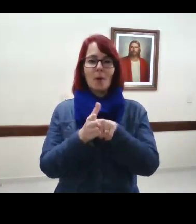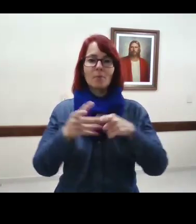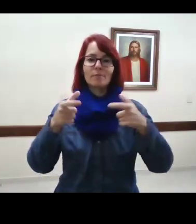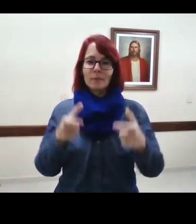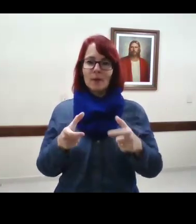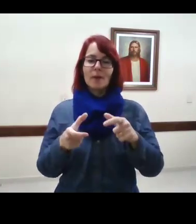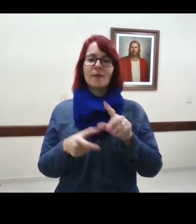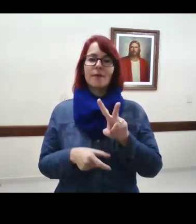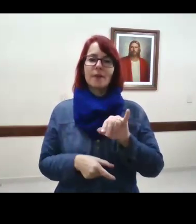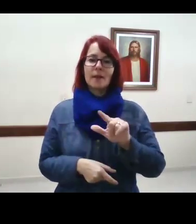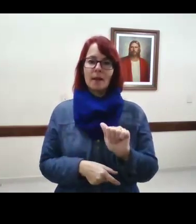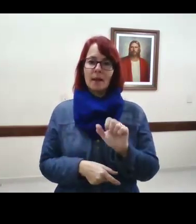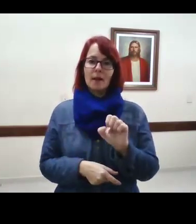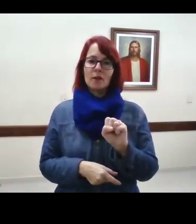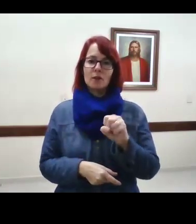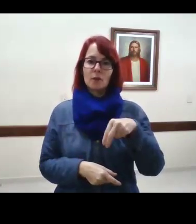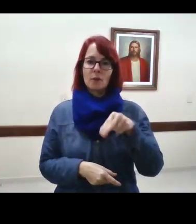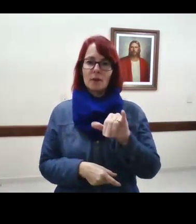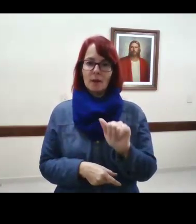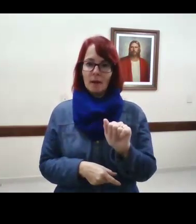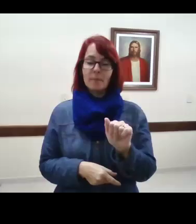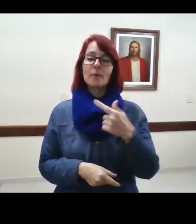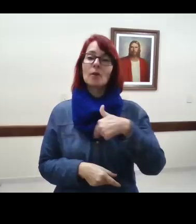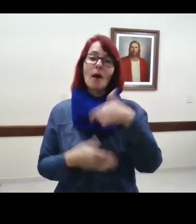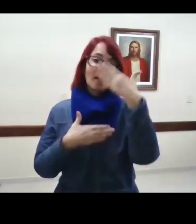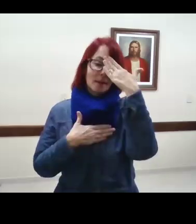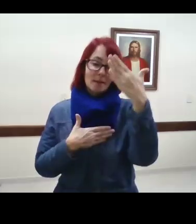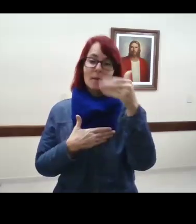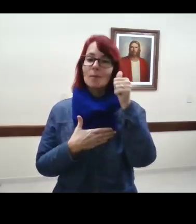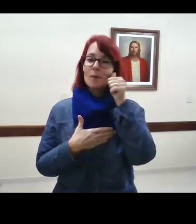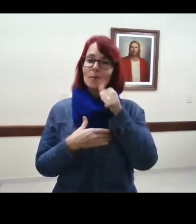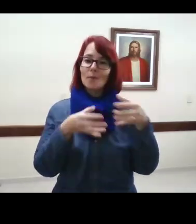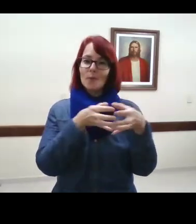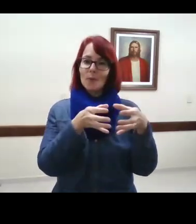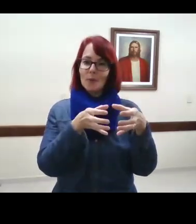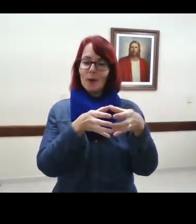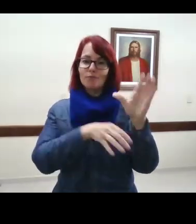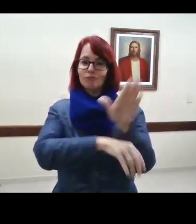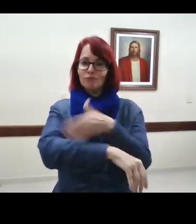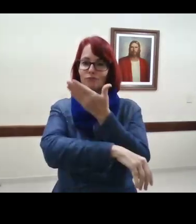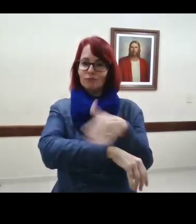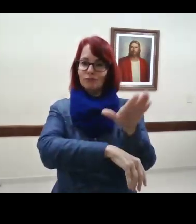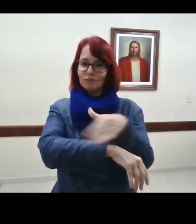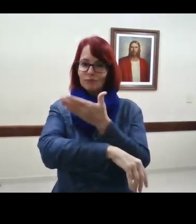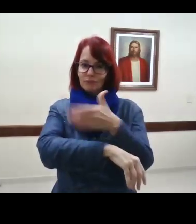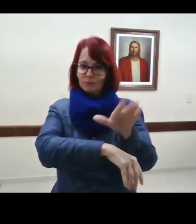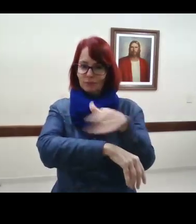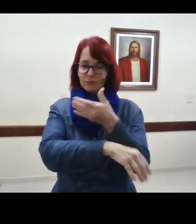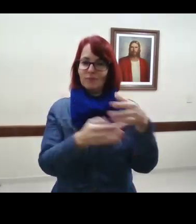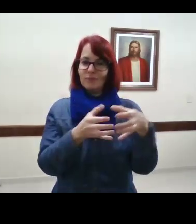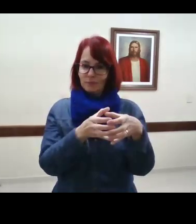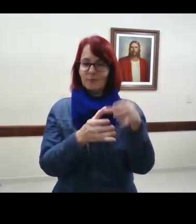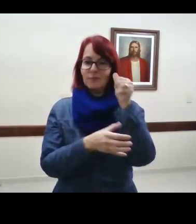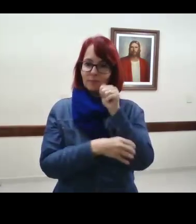Nós agradecemos ao prelúdio que nos antecedeu, que foi oferecido por essas